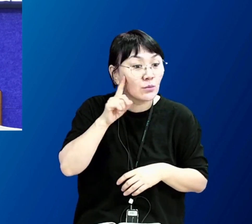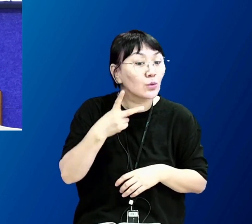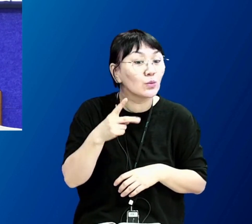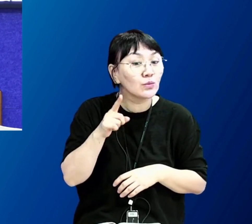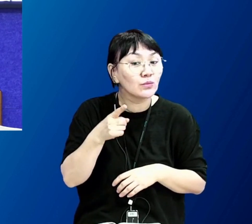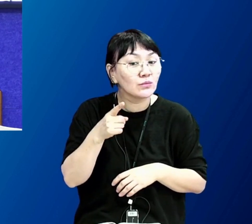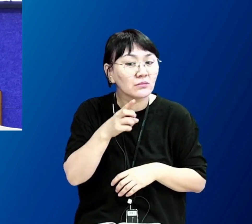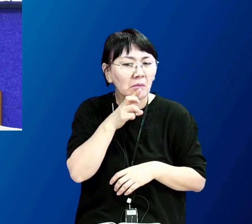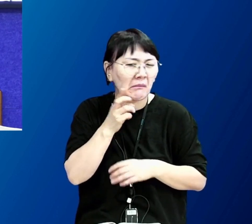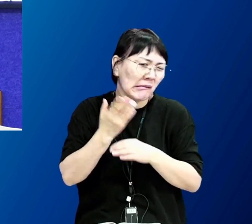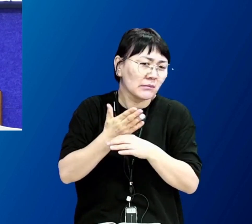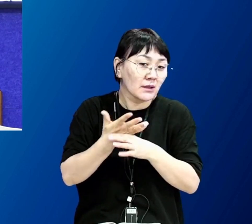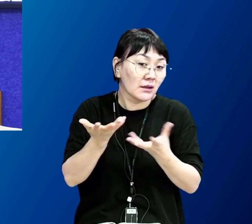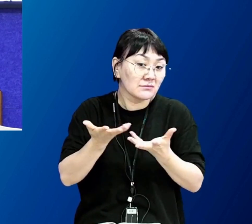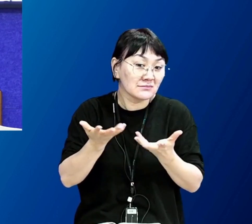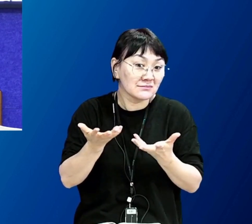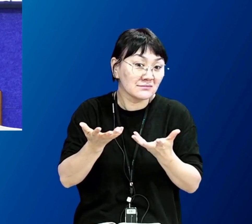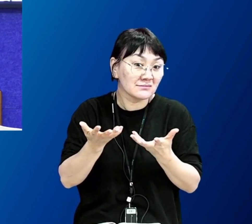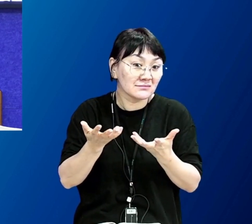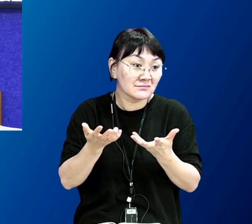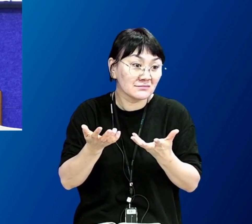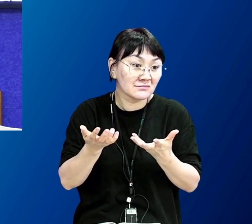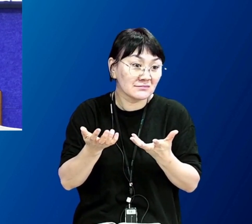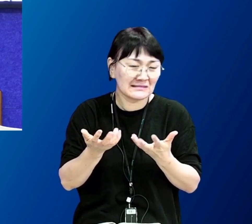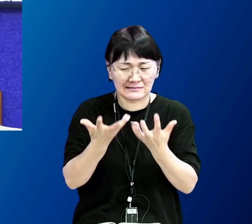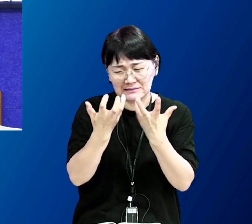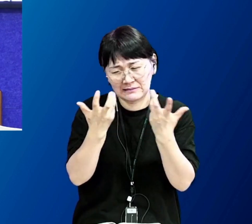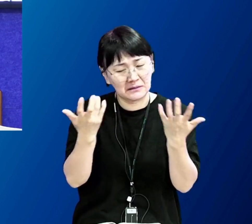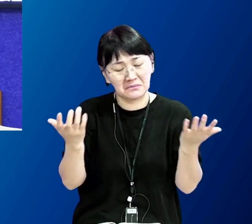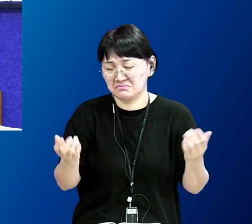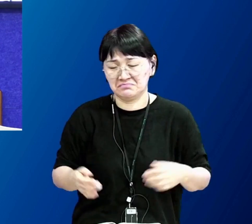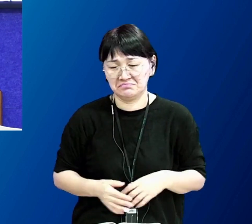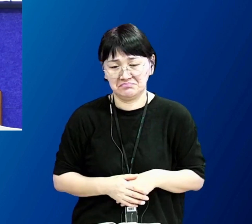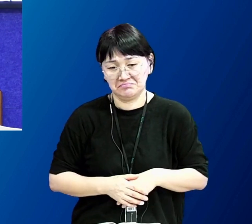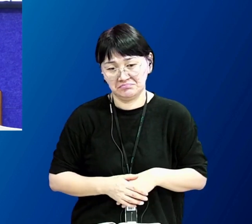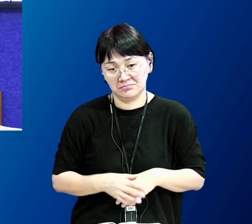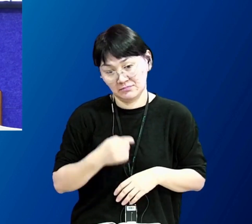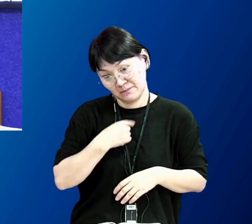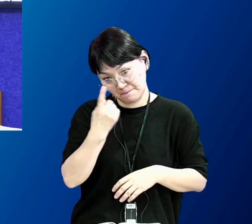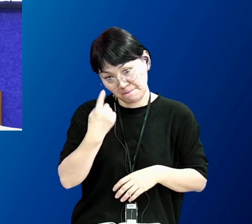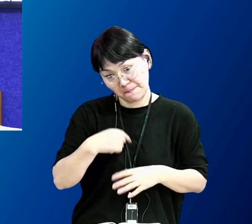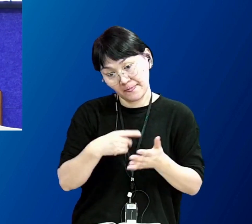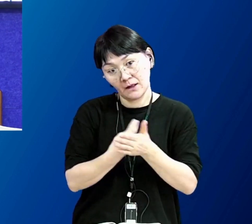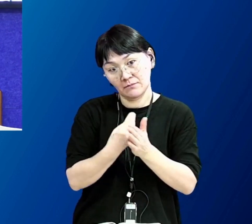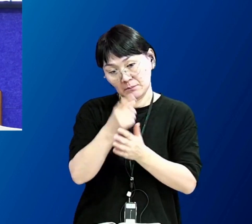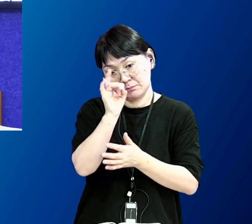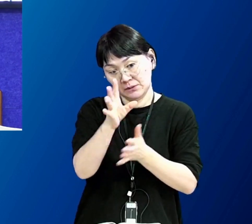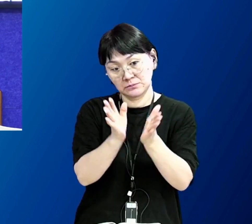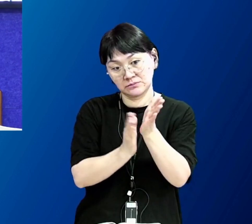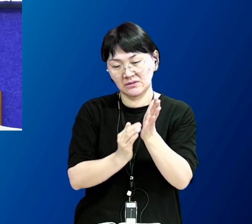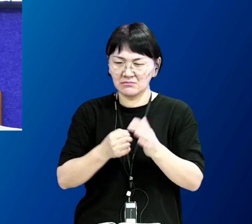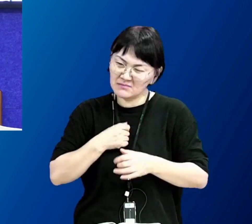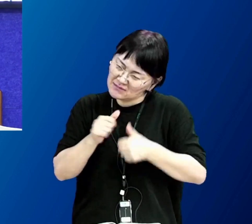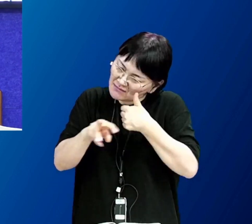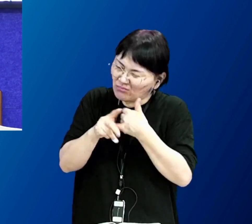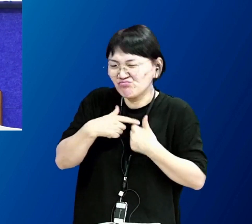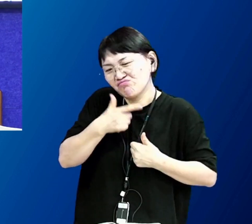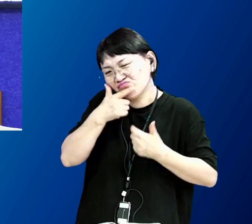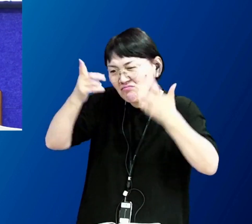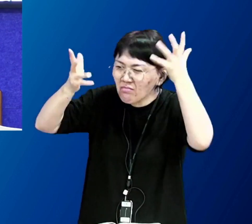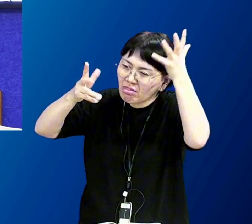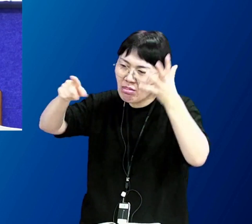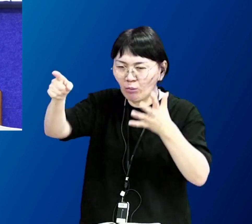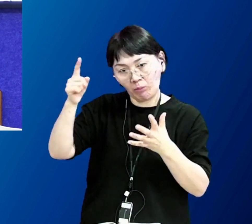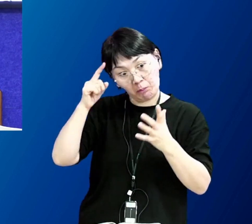Шалтгаан юу бол? Үндэ олон зүйл биш. Би учир дутагдал та болов. Чадахгүй та болов. Сайн ярь чаддгүй